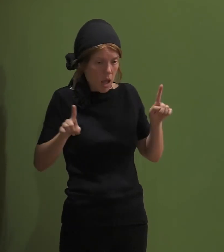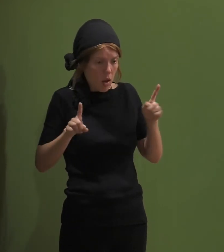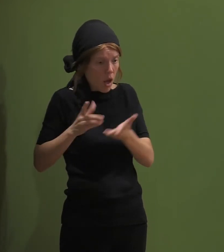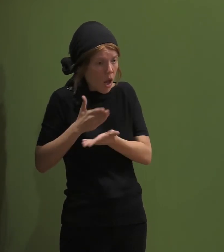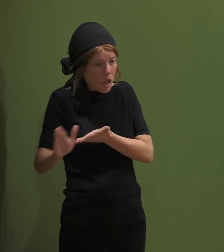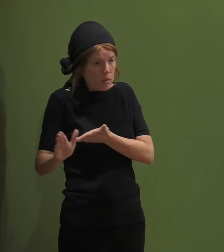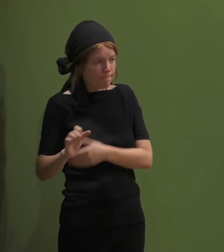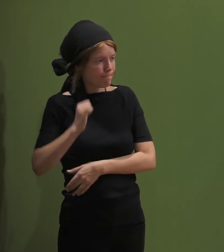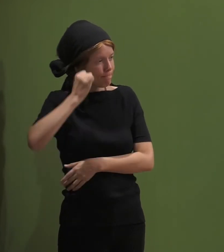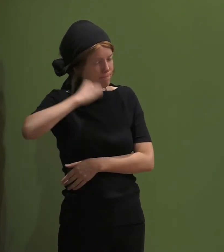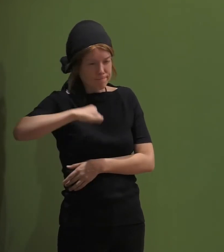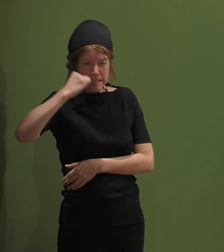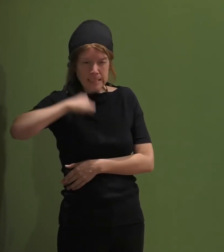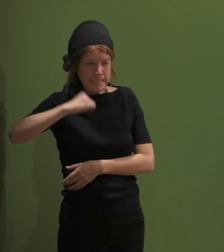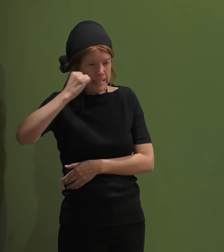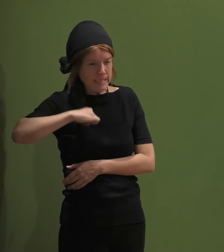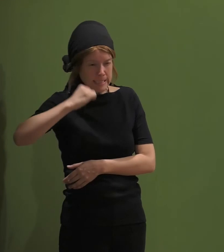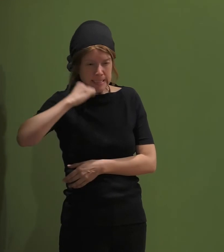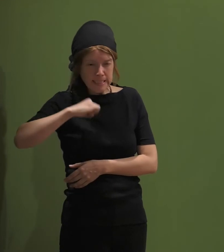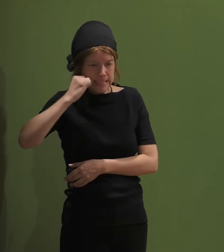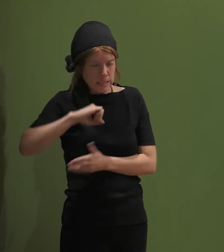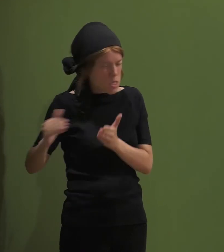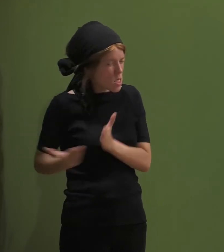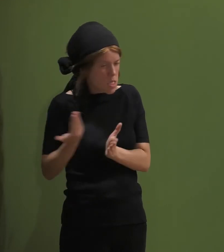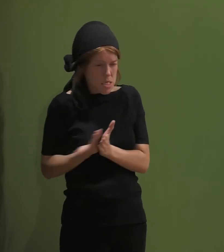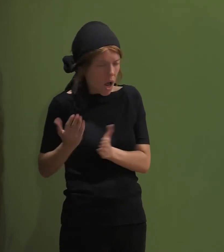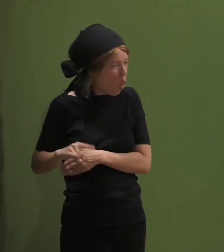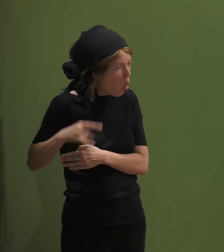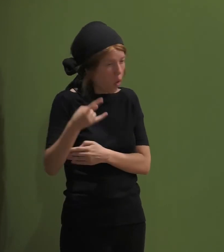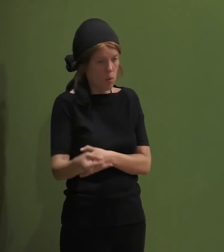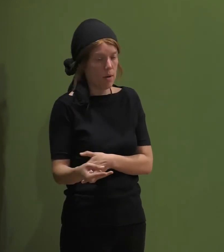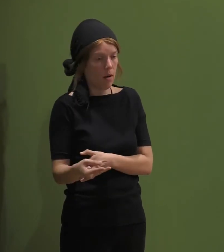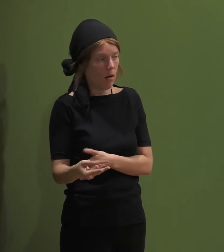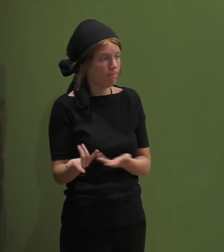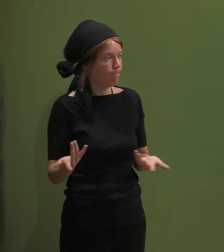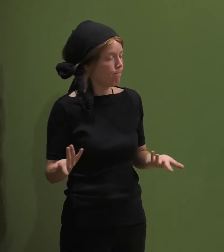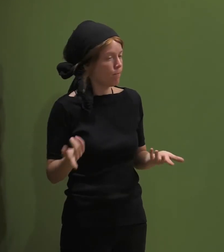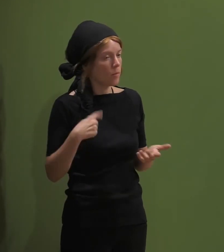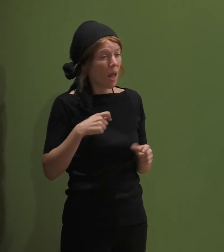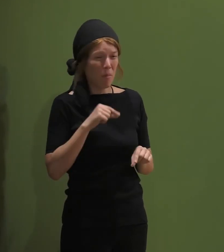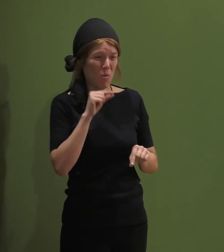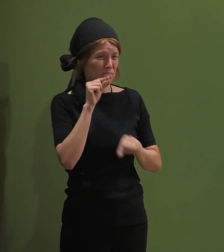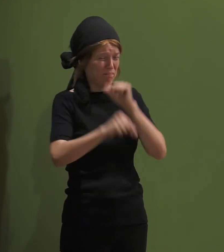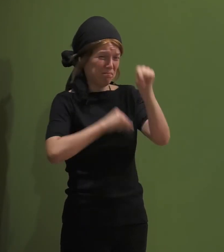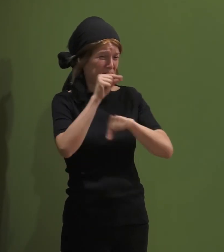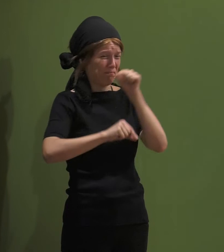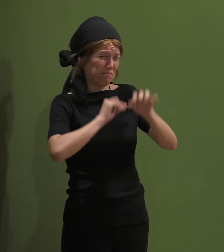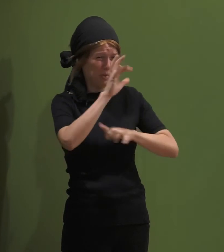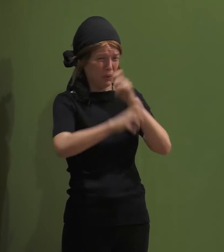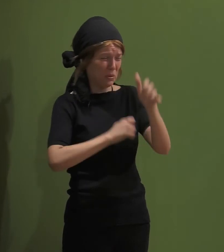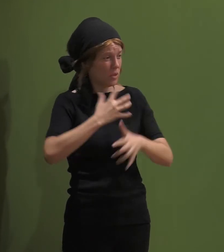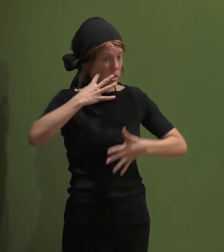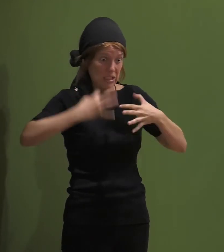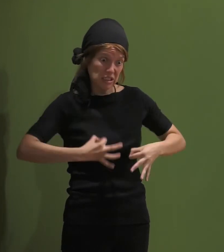demás lo estamos haciendo a base de esquilmarlo, de sobreproducir y, sobre todo, de contaminar y de poner en gravísimo